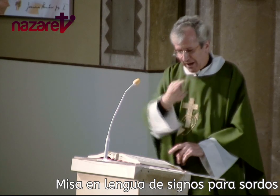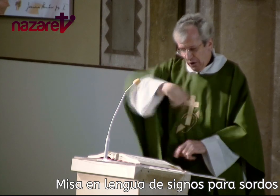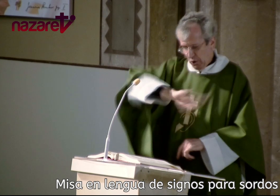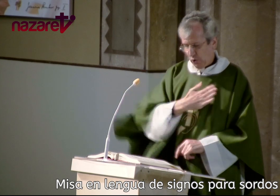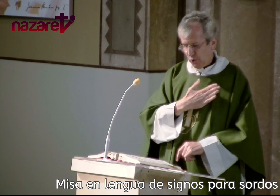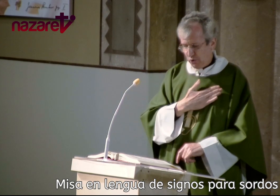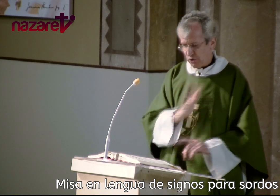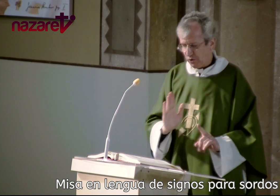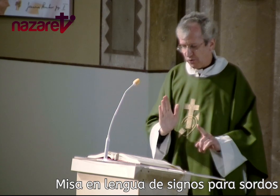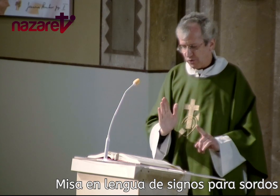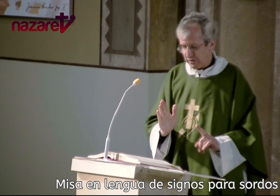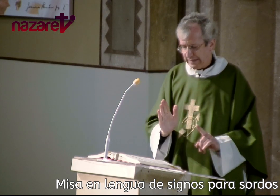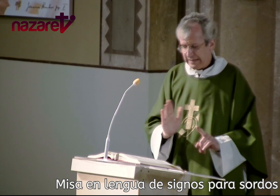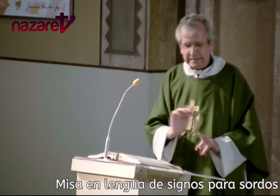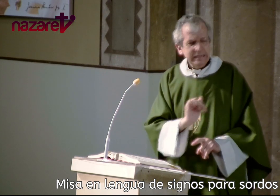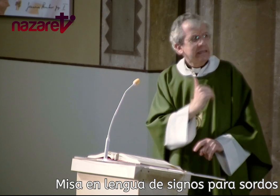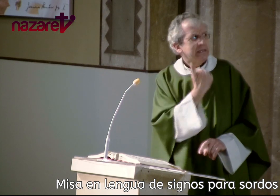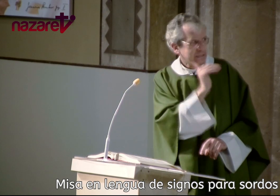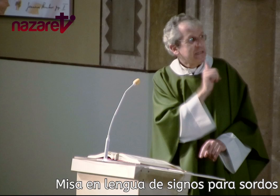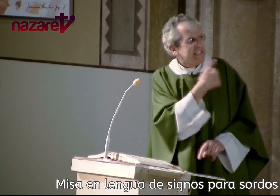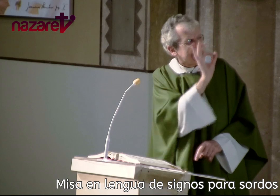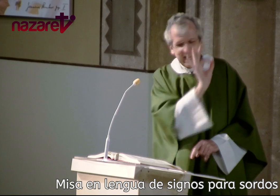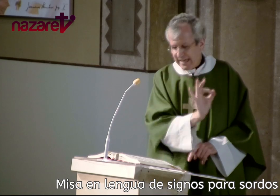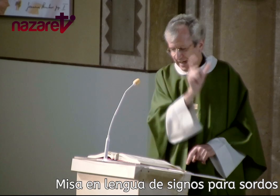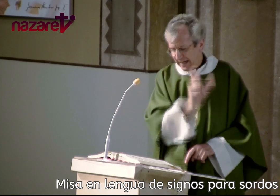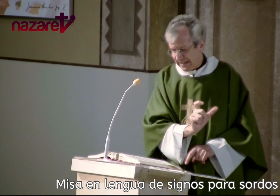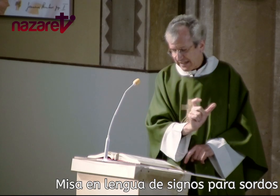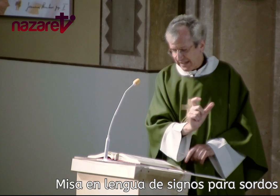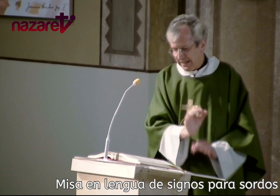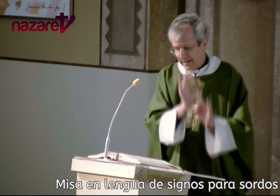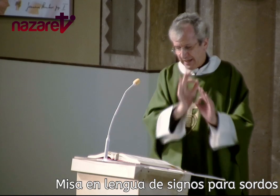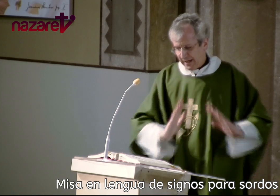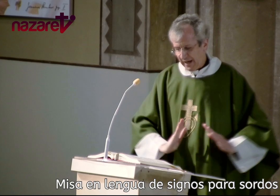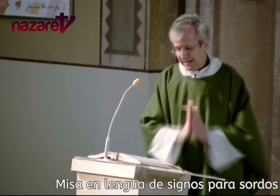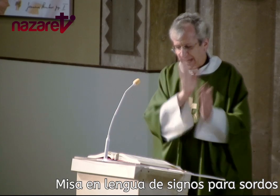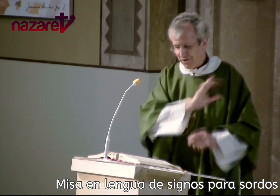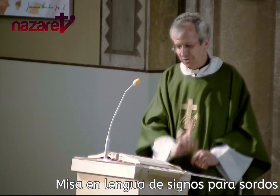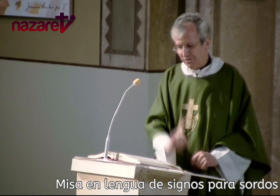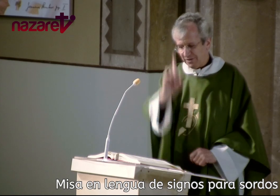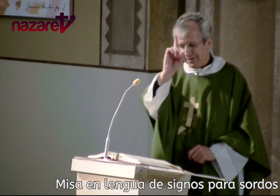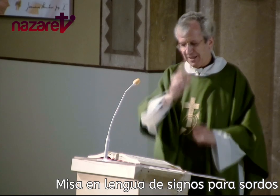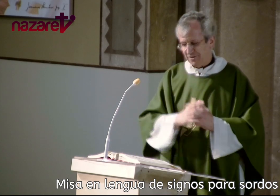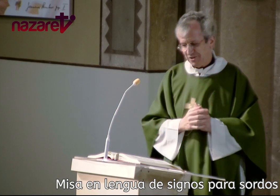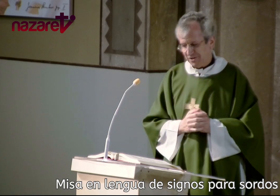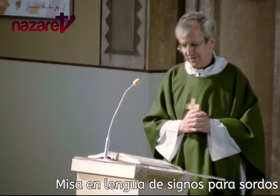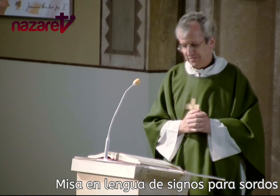con nosotros sé quién eres el santo de dios